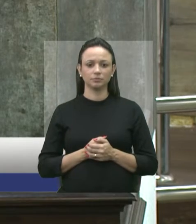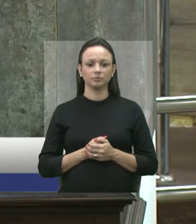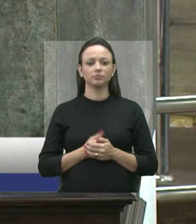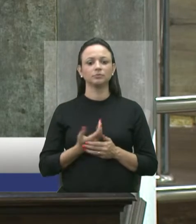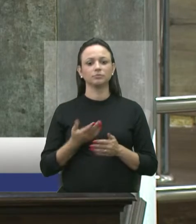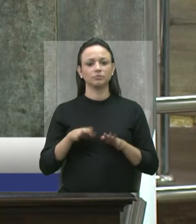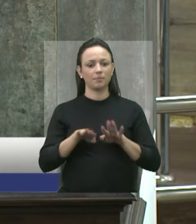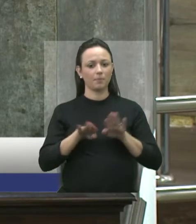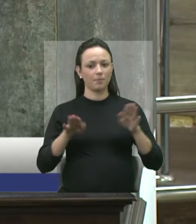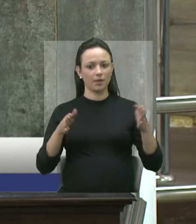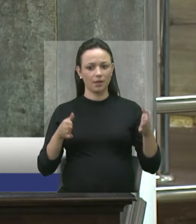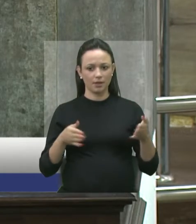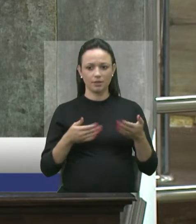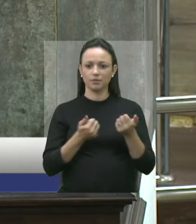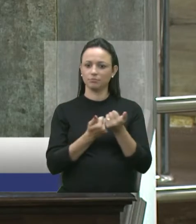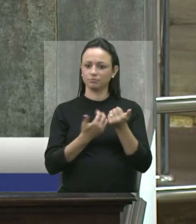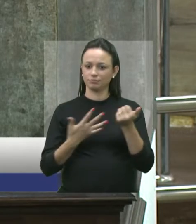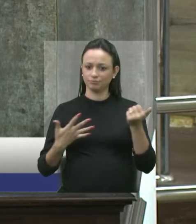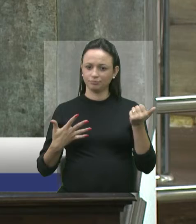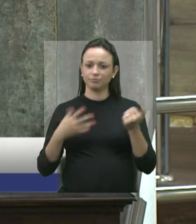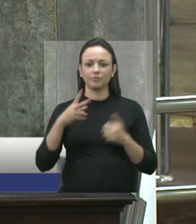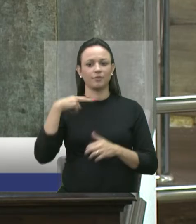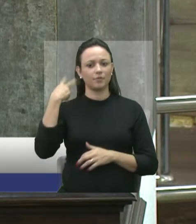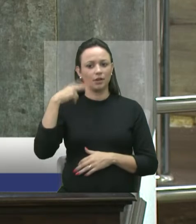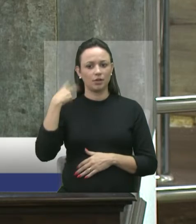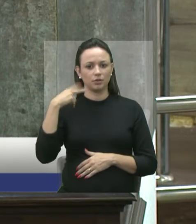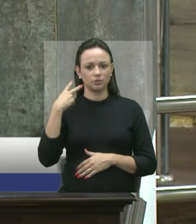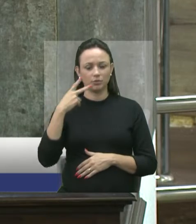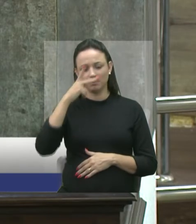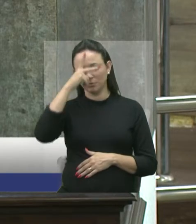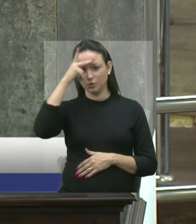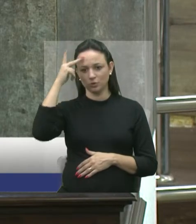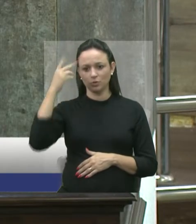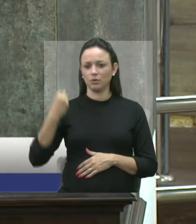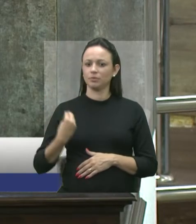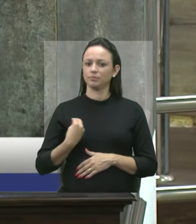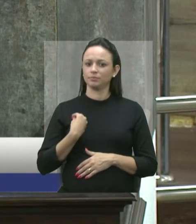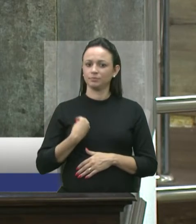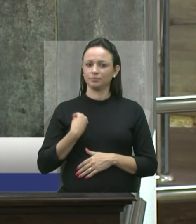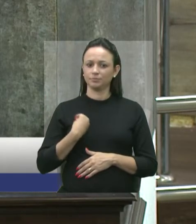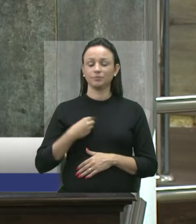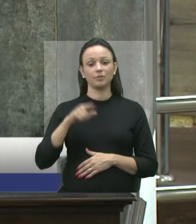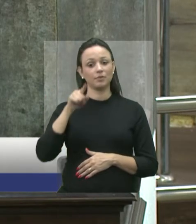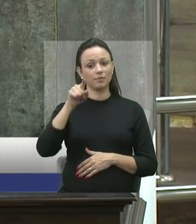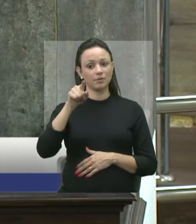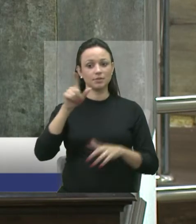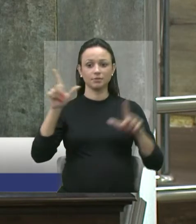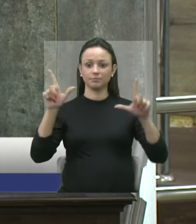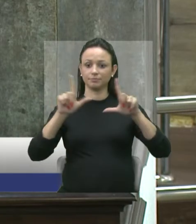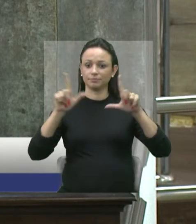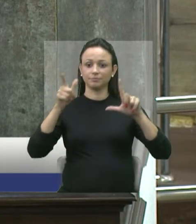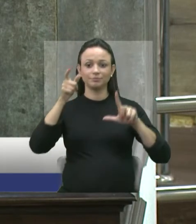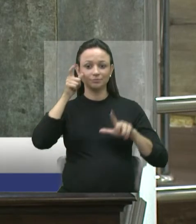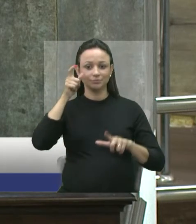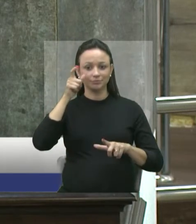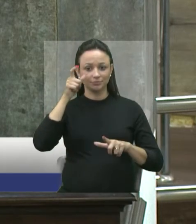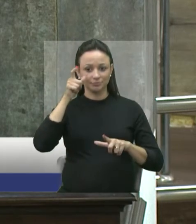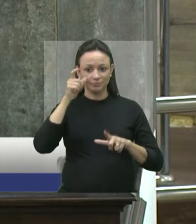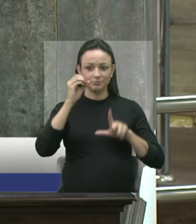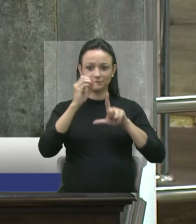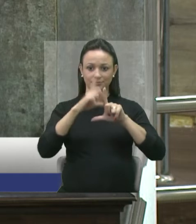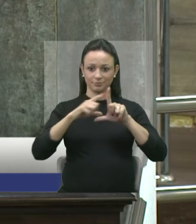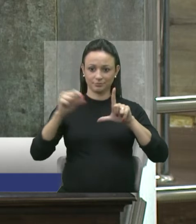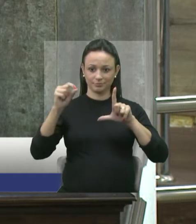mesa, senhores vereadores, Purgo presente e vocês que nos acompanham através da